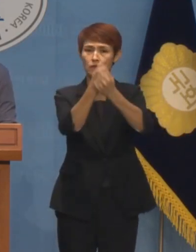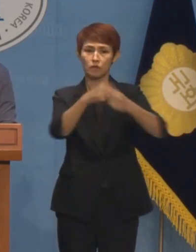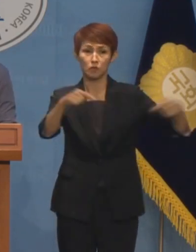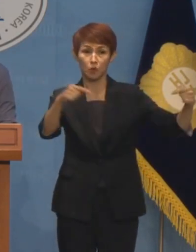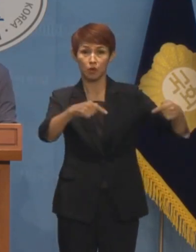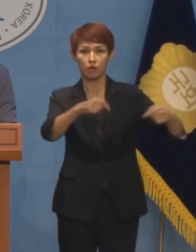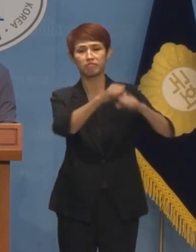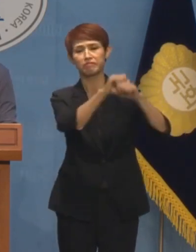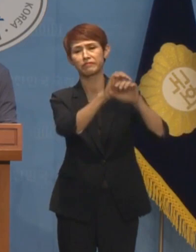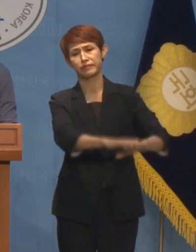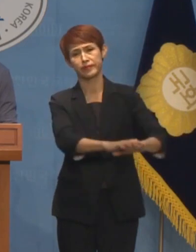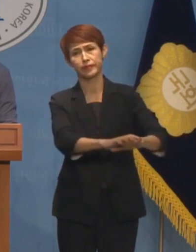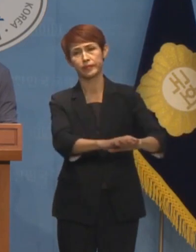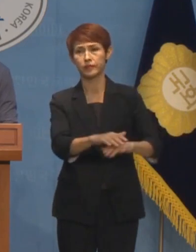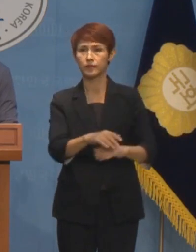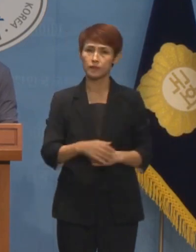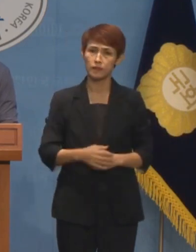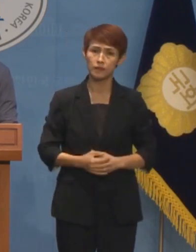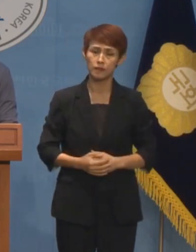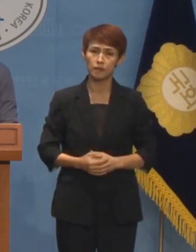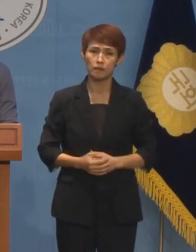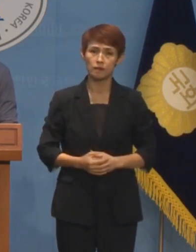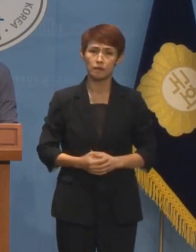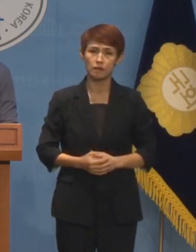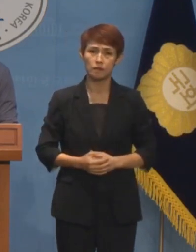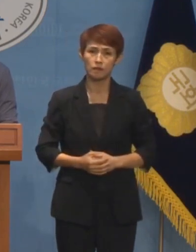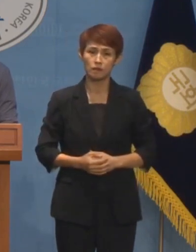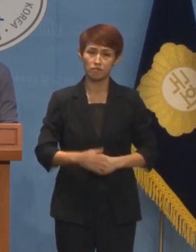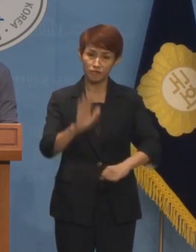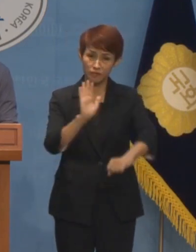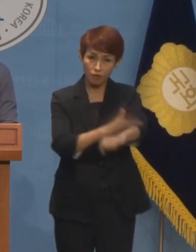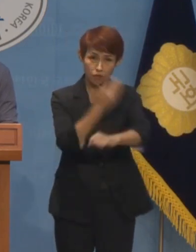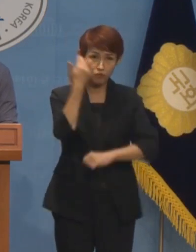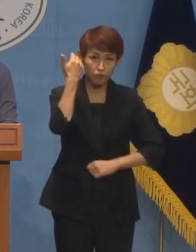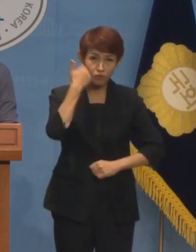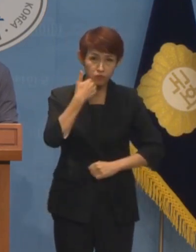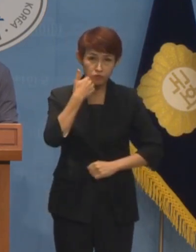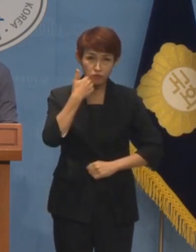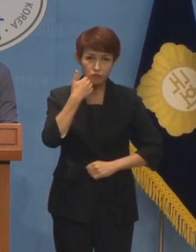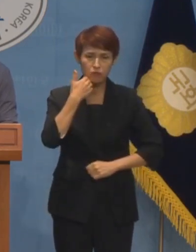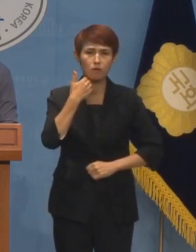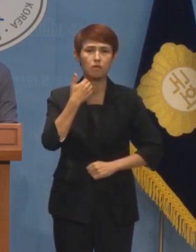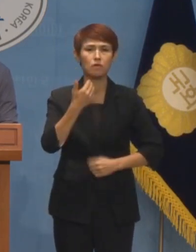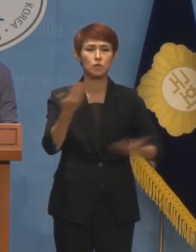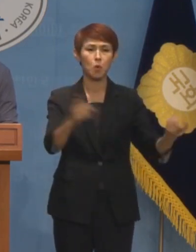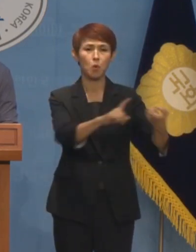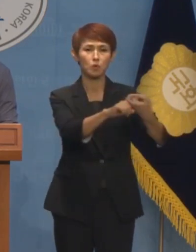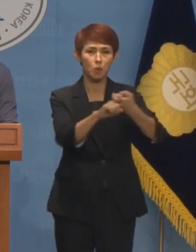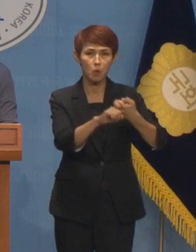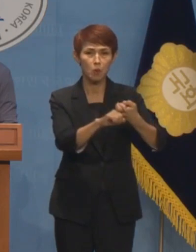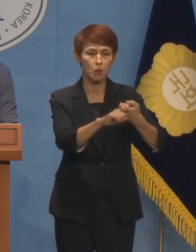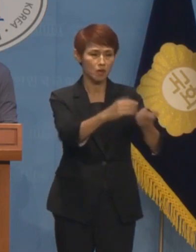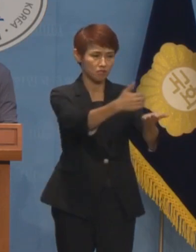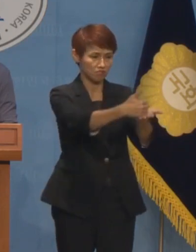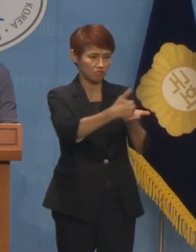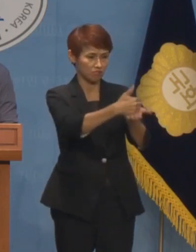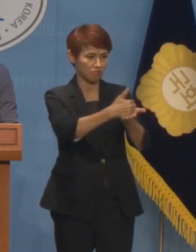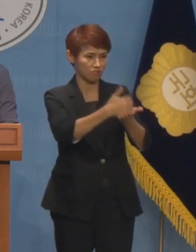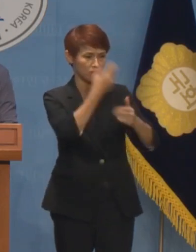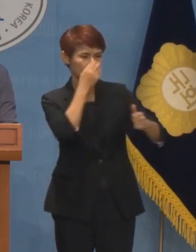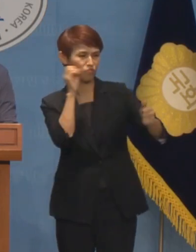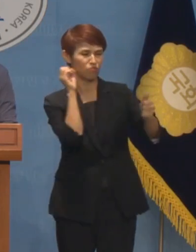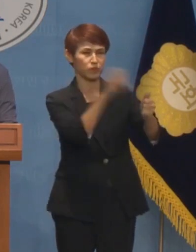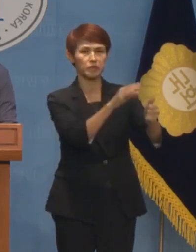교섭을 결렬시켰습니다. 파국의 책임은 교섭 내내 노조의 안을 전부 다